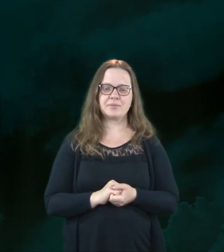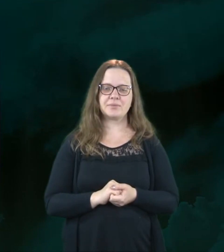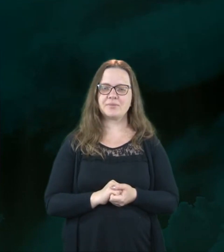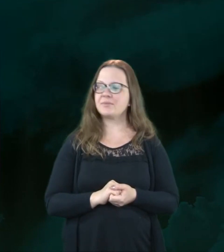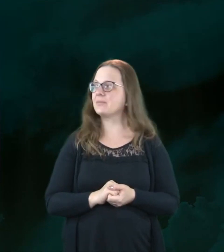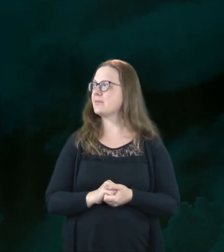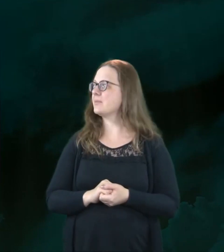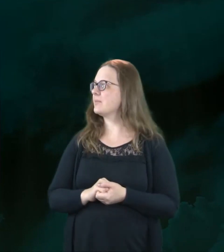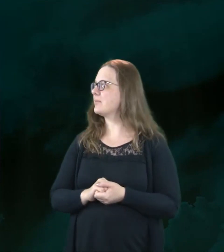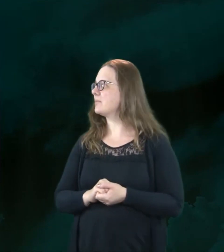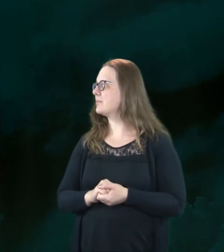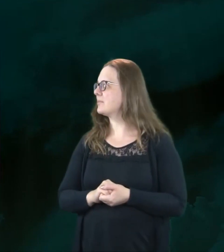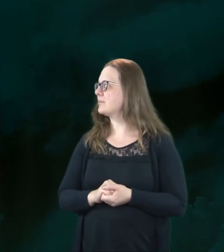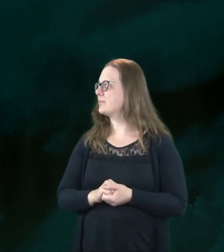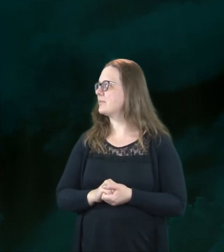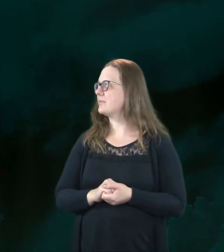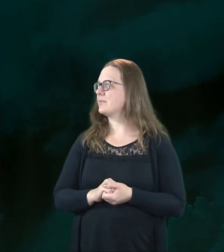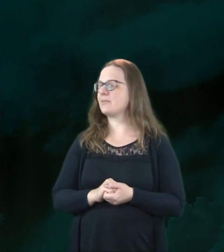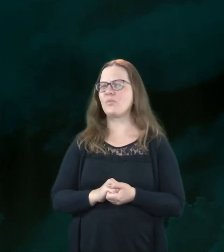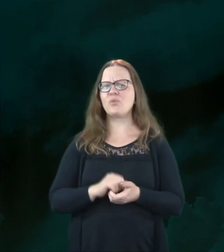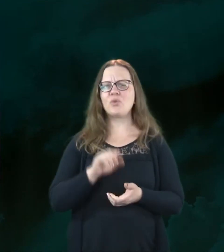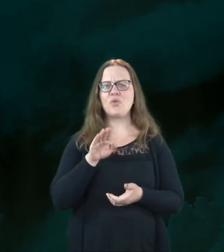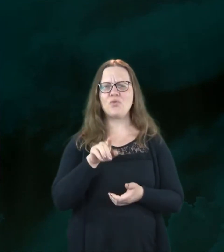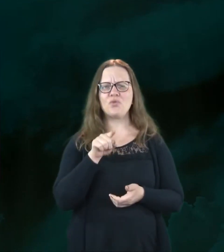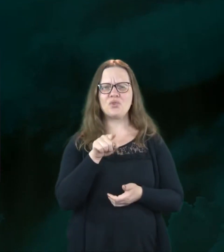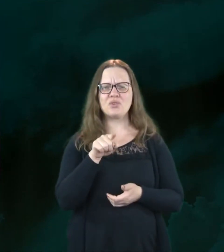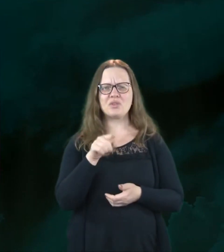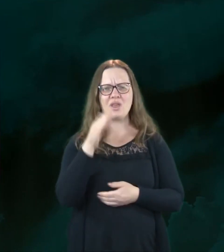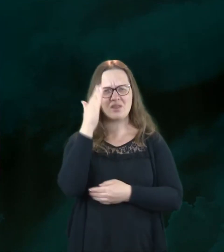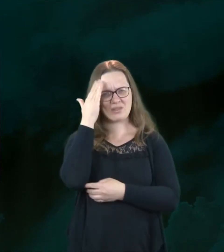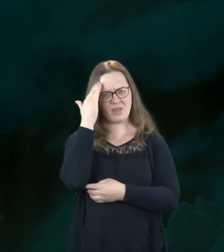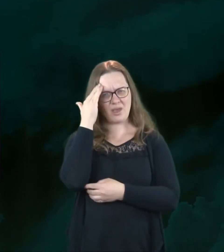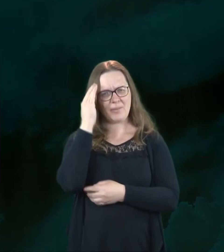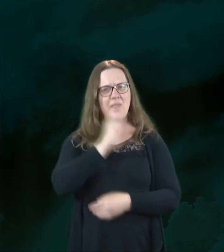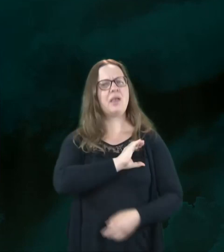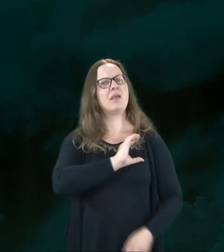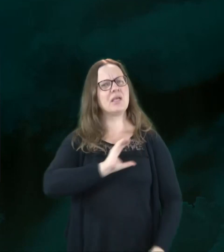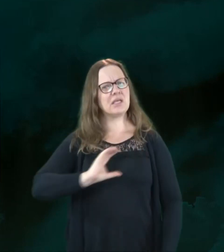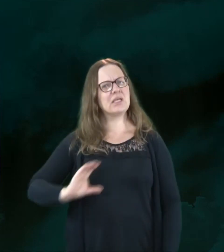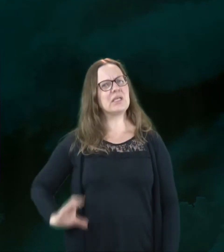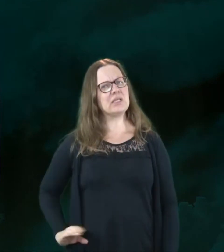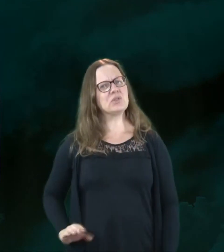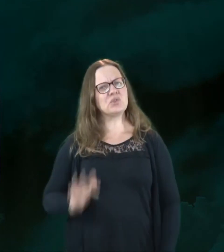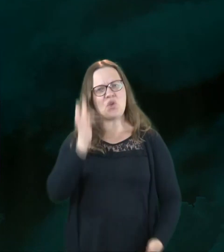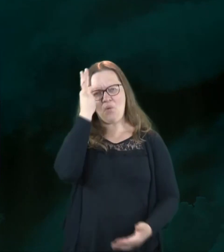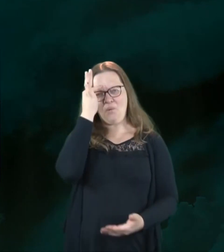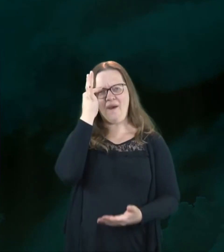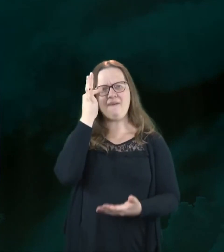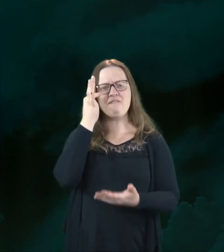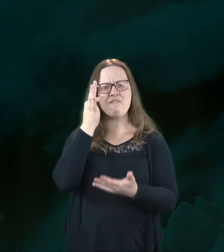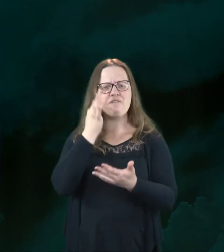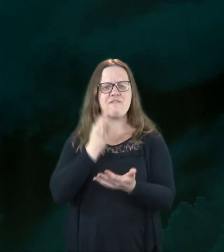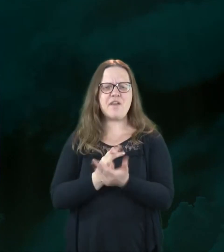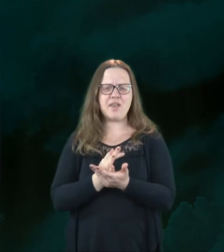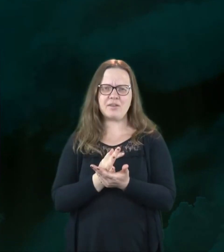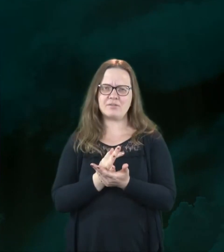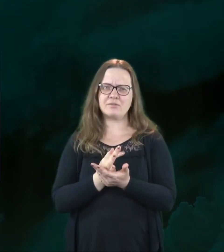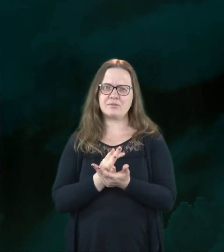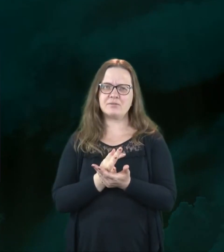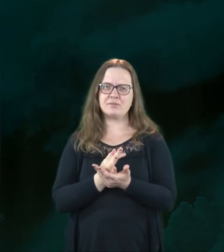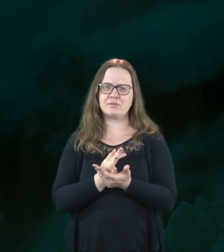Vocês sabem que Cristo, Ele é a fé objetiva,